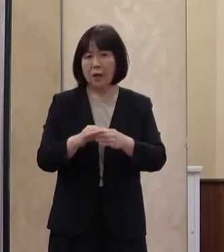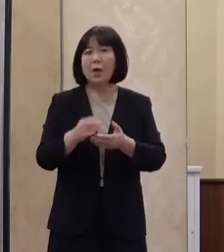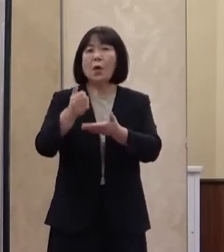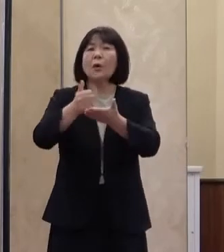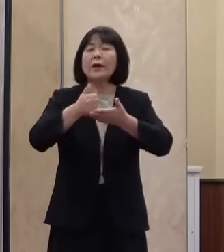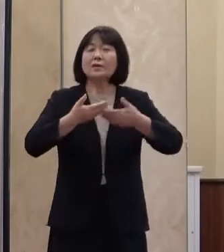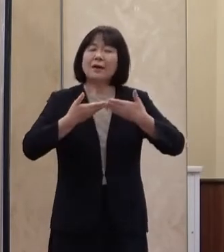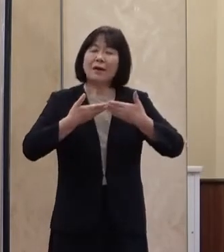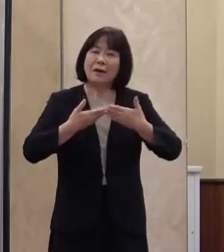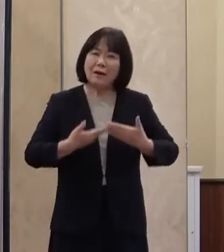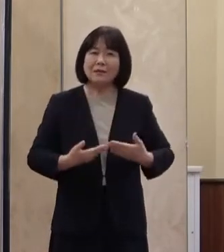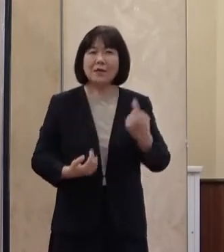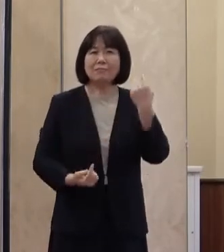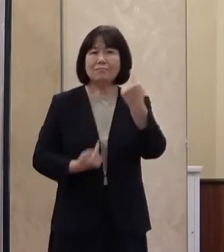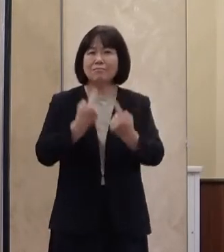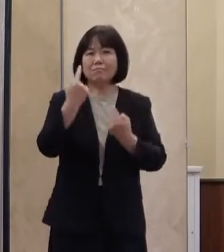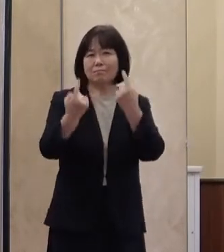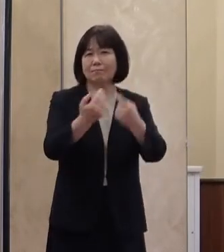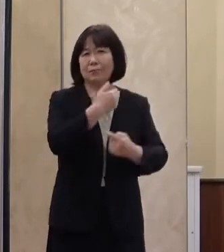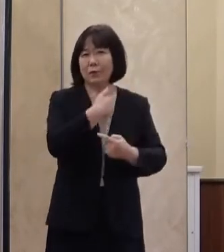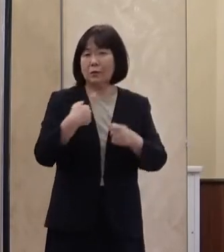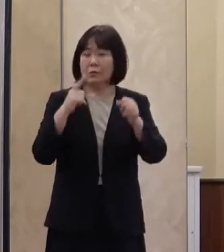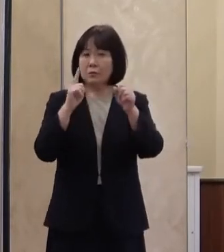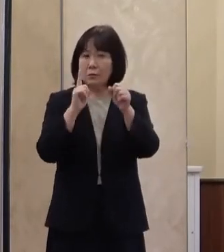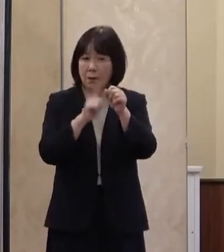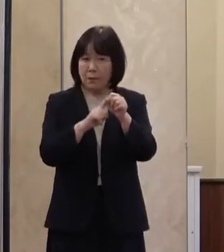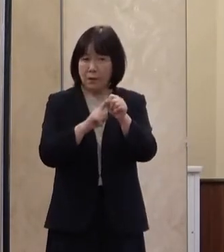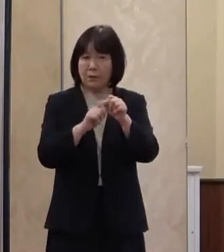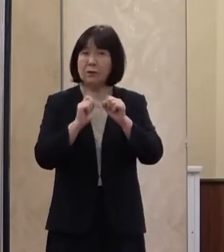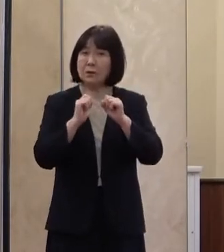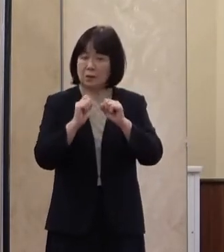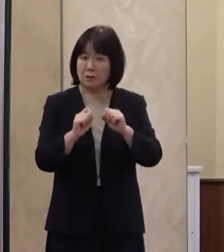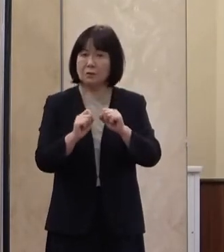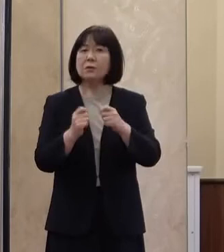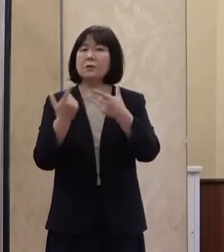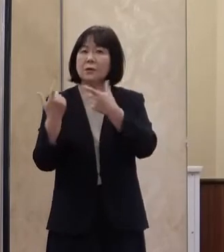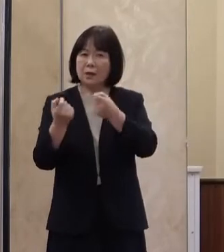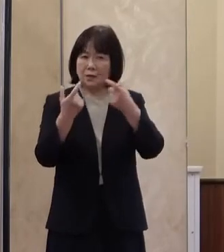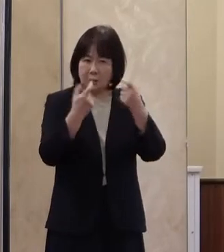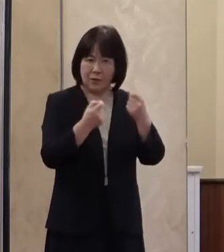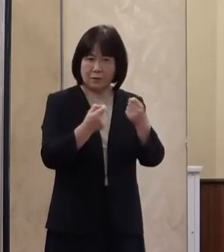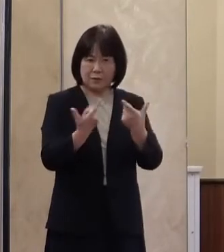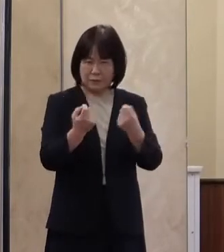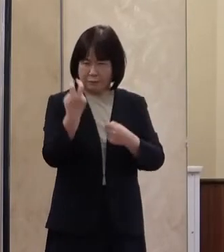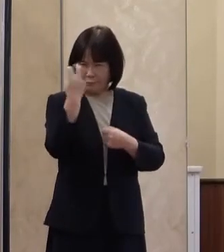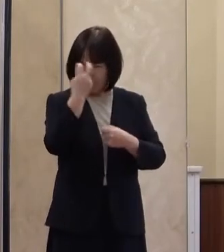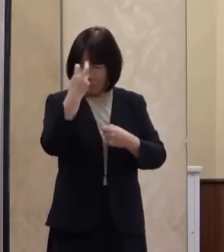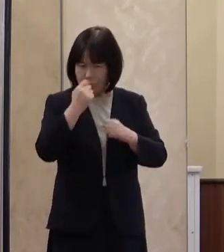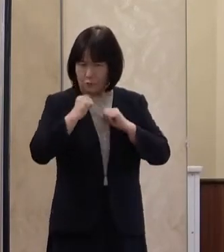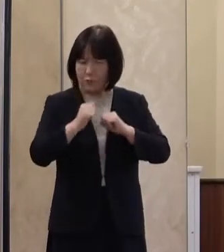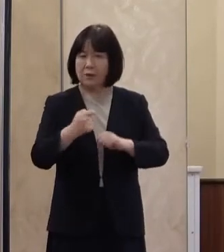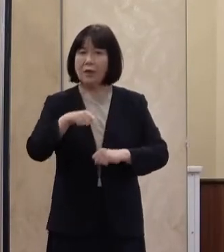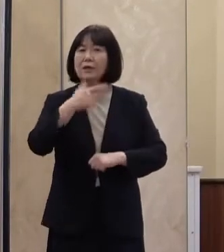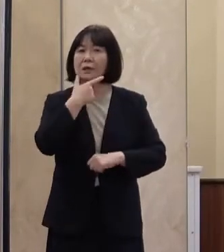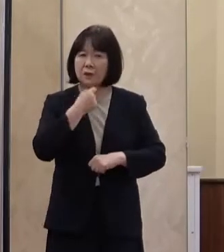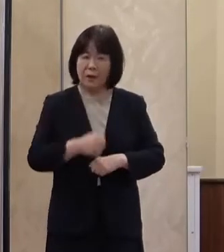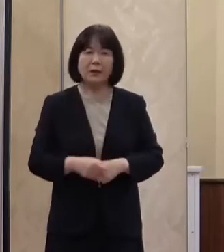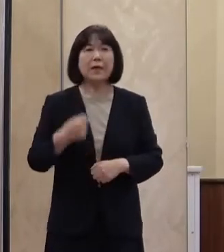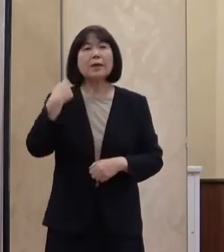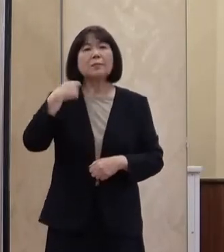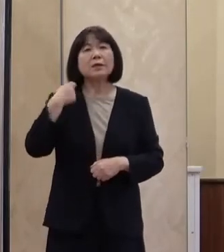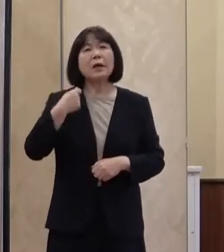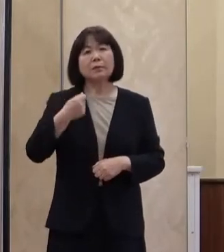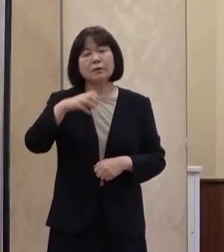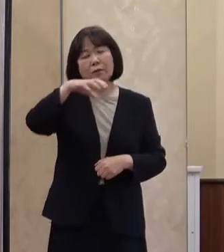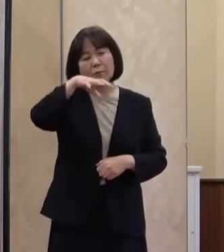てもらえるようにするためにも適切に取り締まりをやっていきます。これはある意味南に安心して